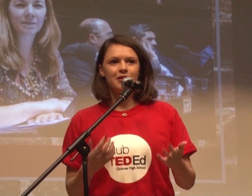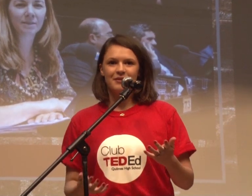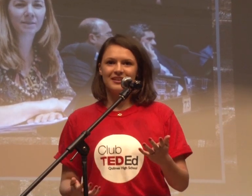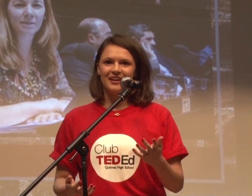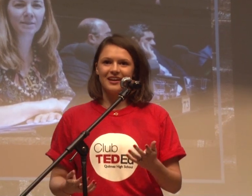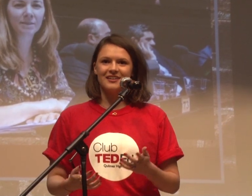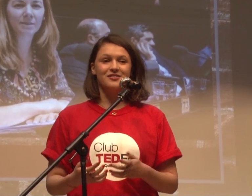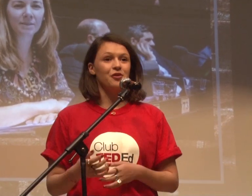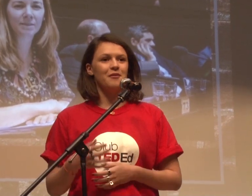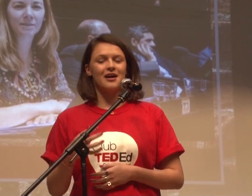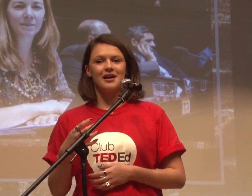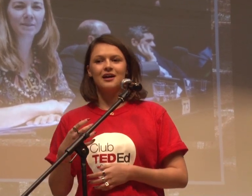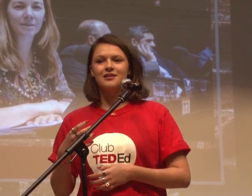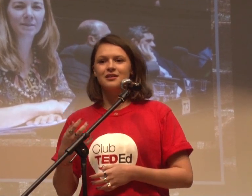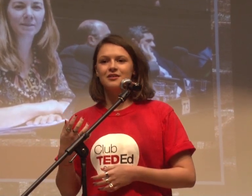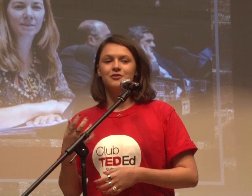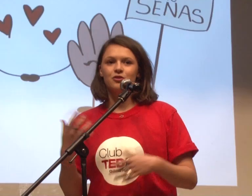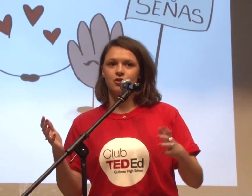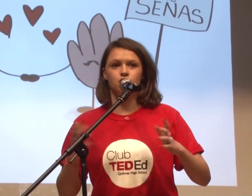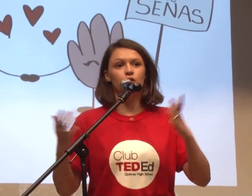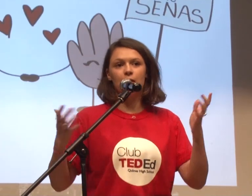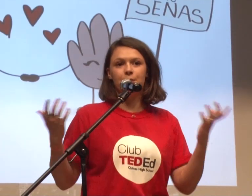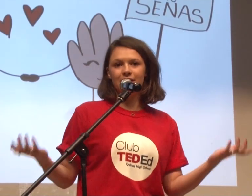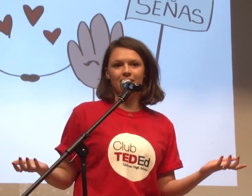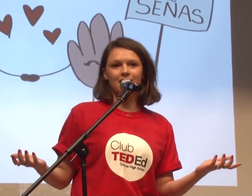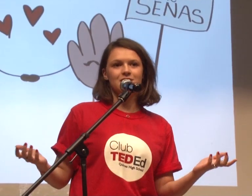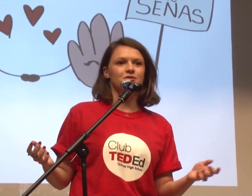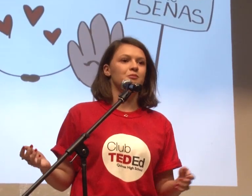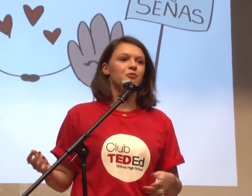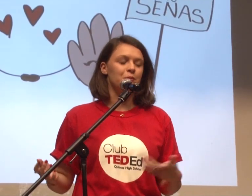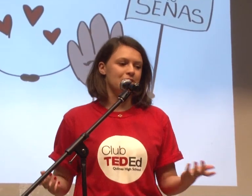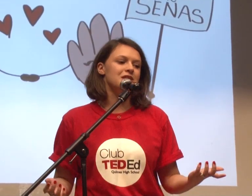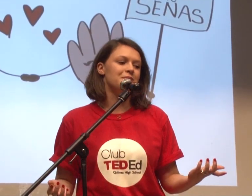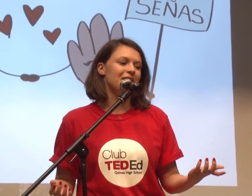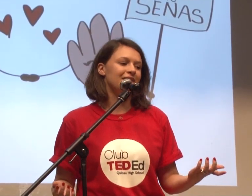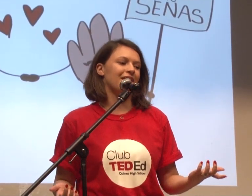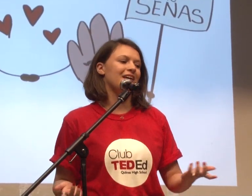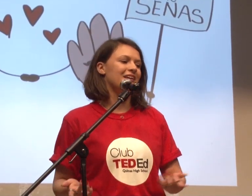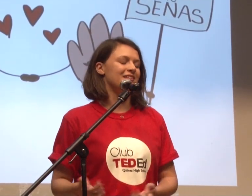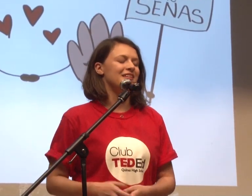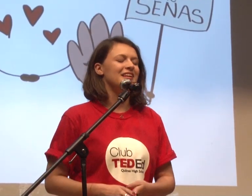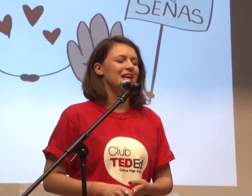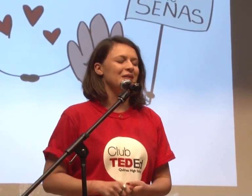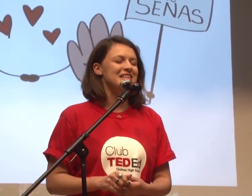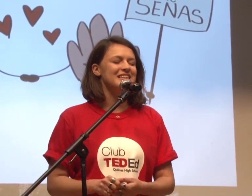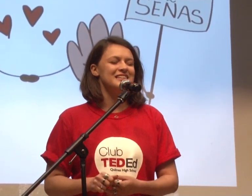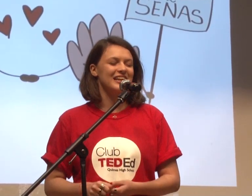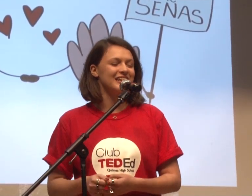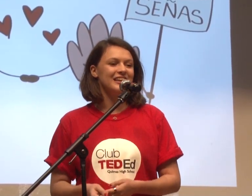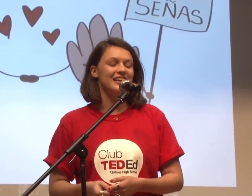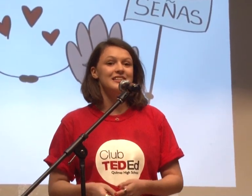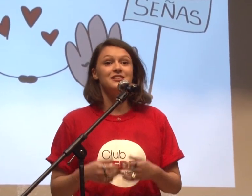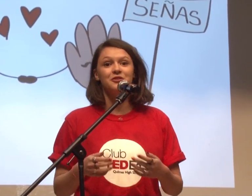Lamentablemente, todavía no soy una experta, soy muy principiante en lenguaje de señas argentinas, sino